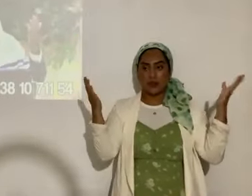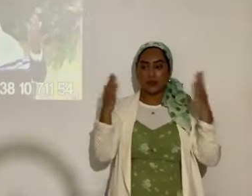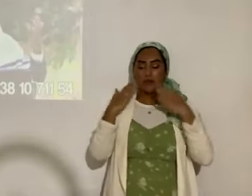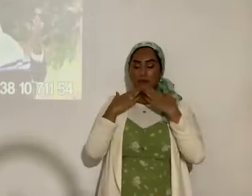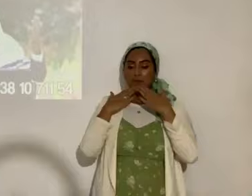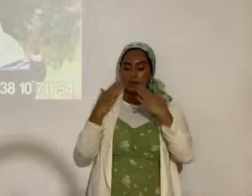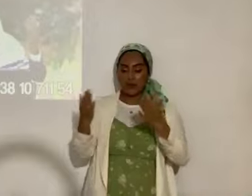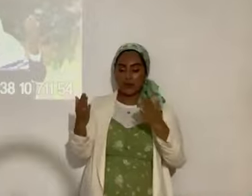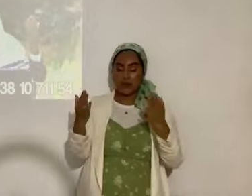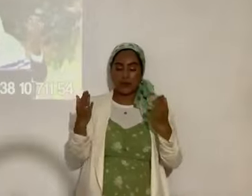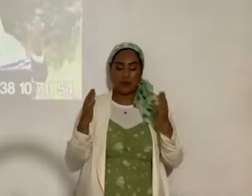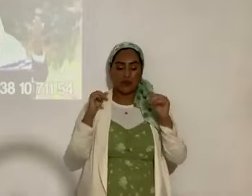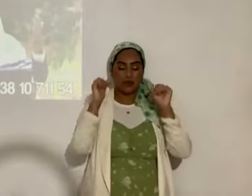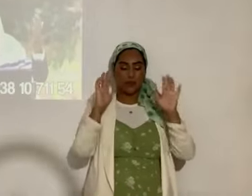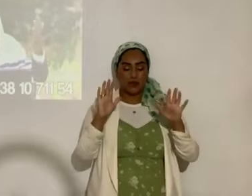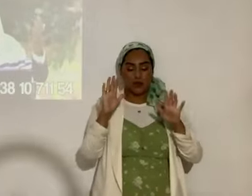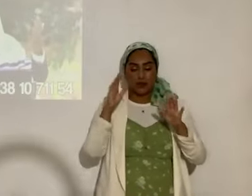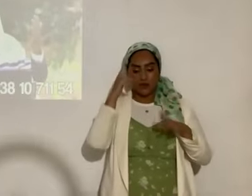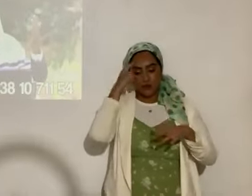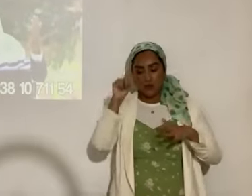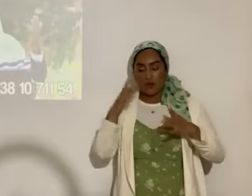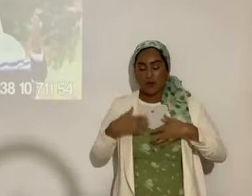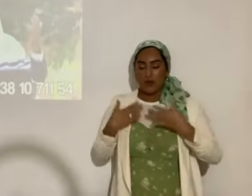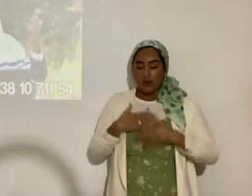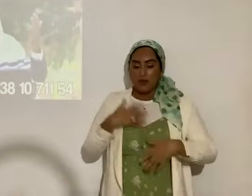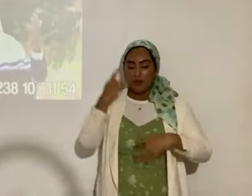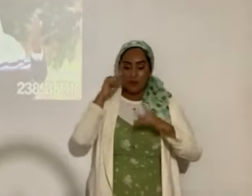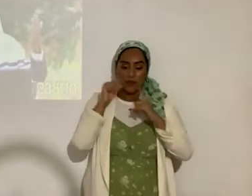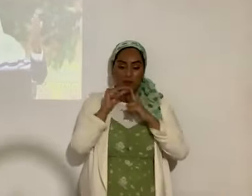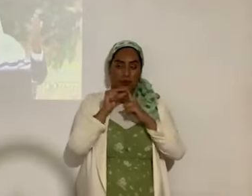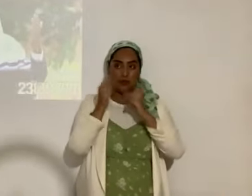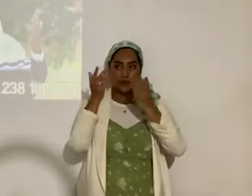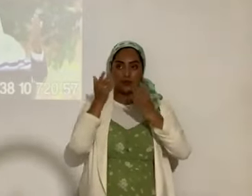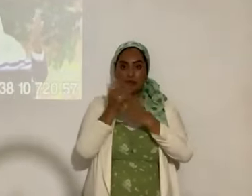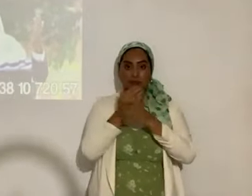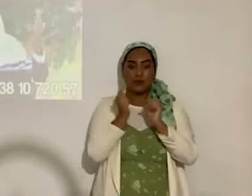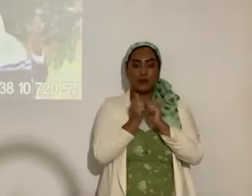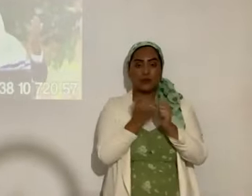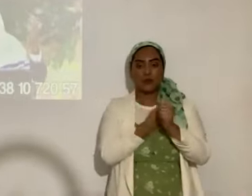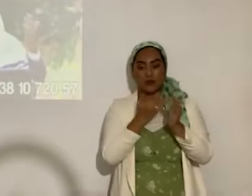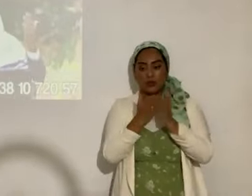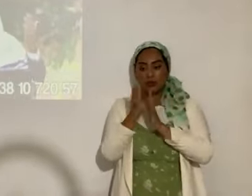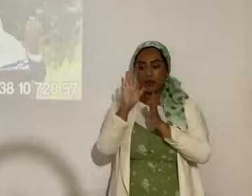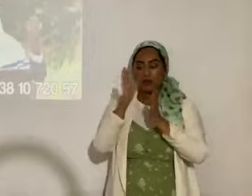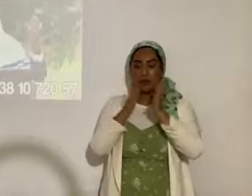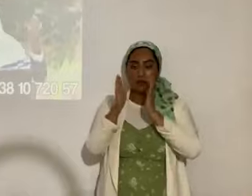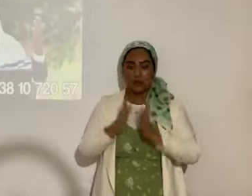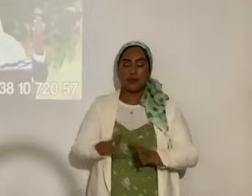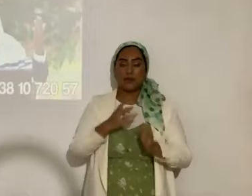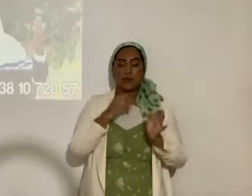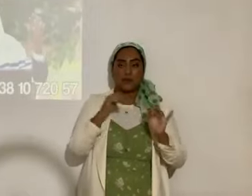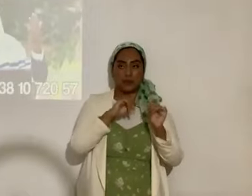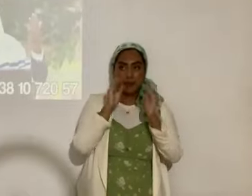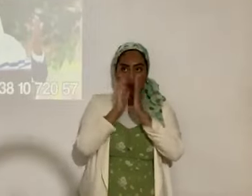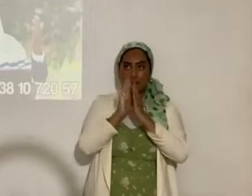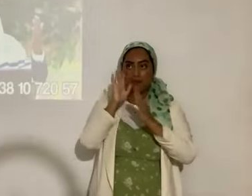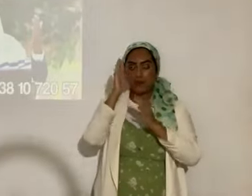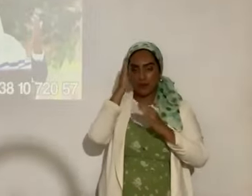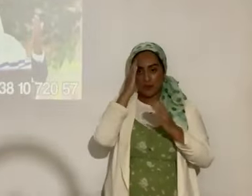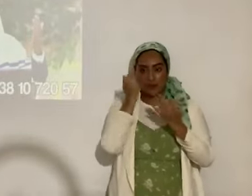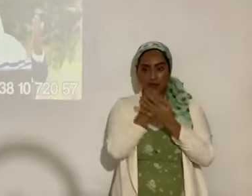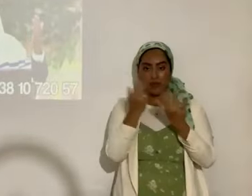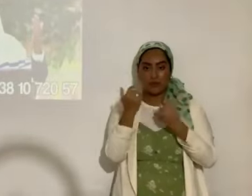toda raba te damos padre por el gozo por la palabra que nos has compartido padre a través de tus siervos y te pedimos padre que